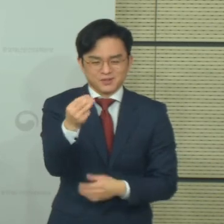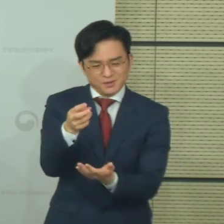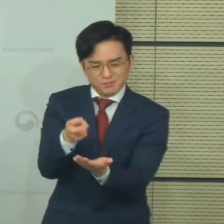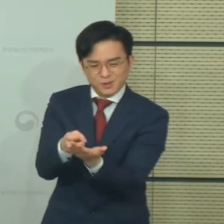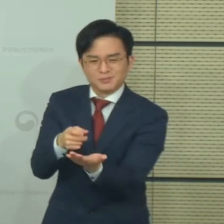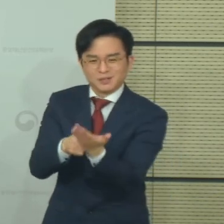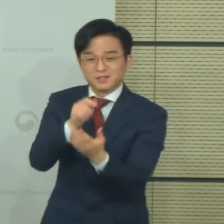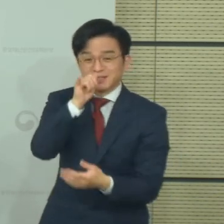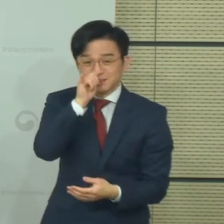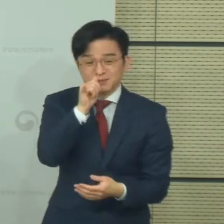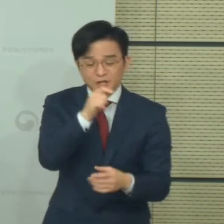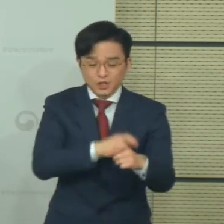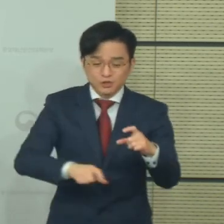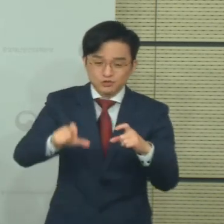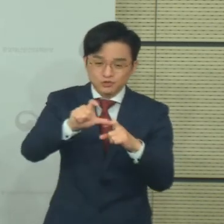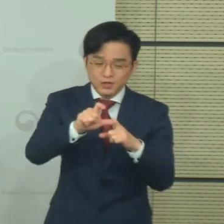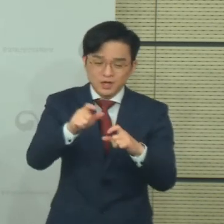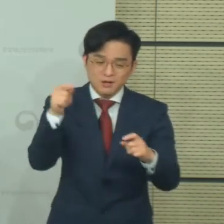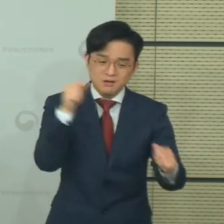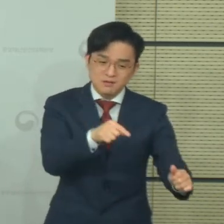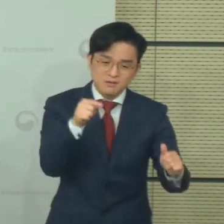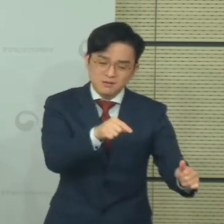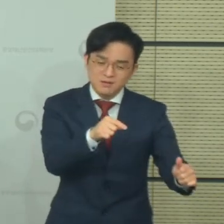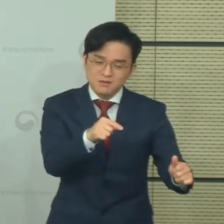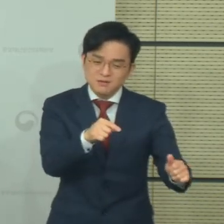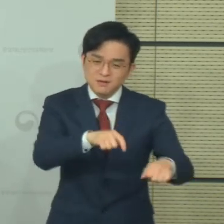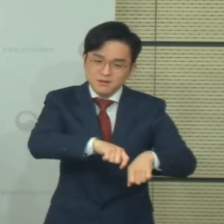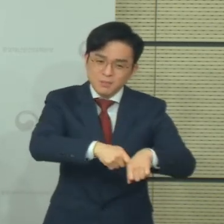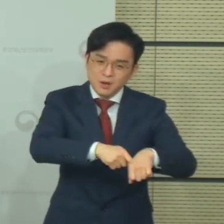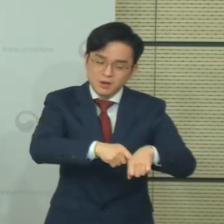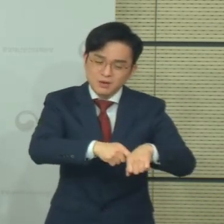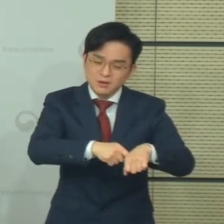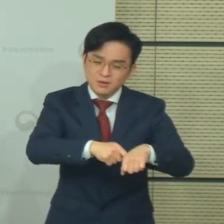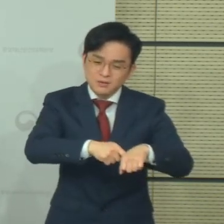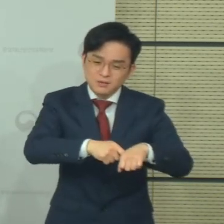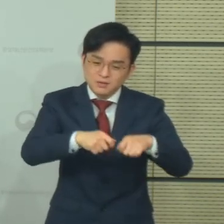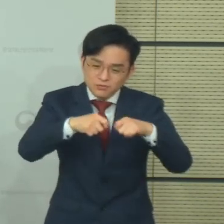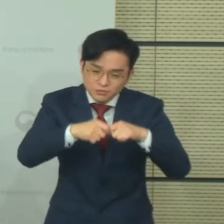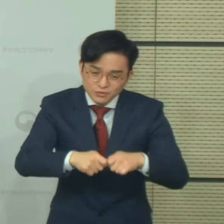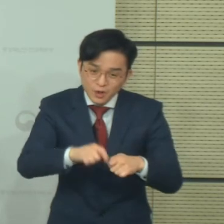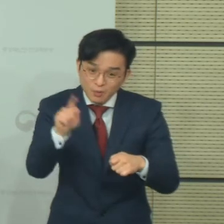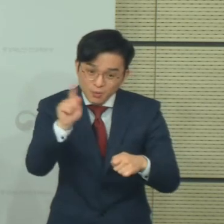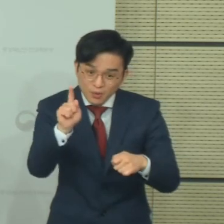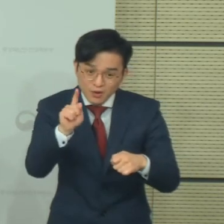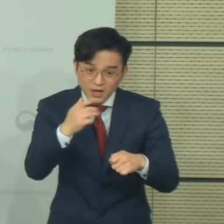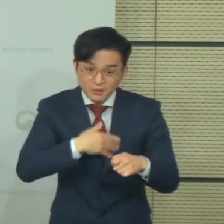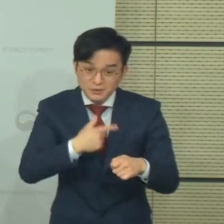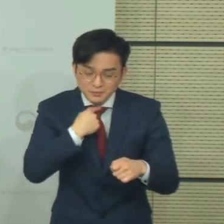조치 사항들과 관련되어서는 그것은 해당 지자체의 어떤